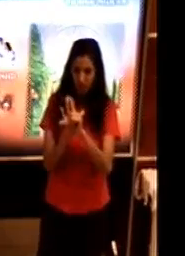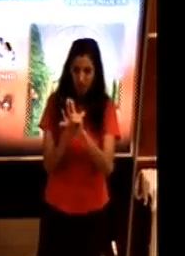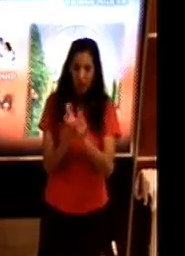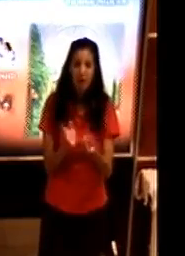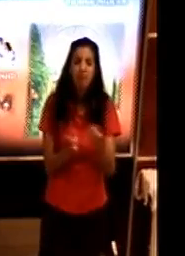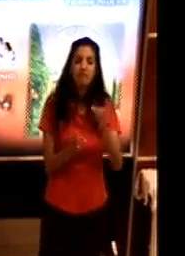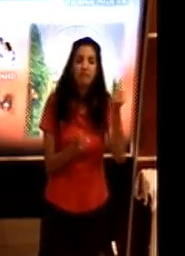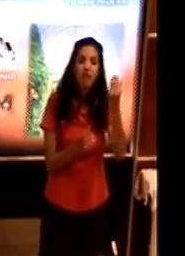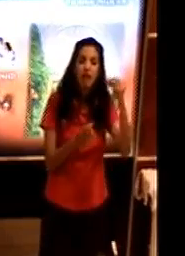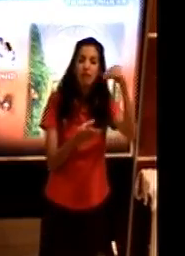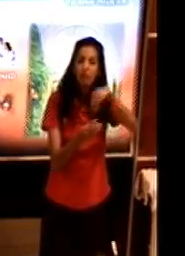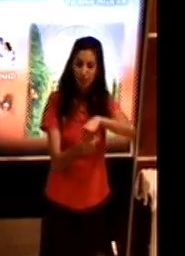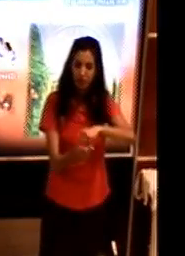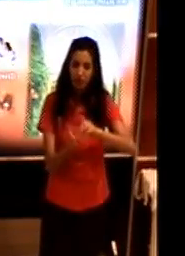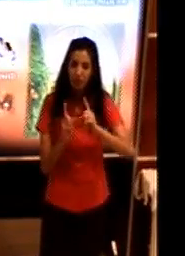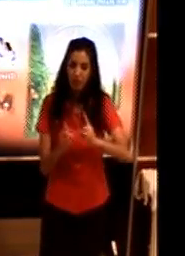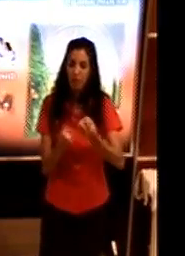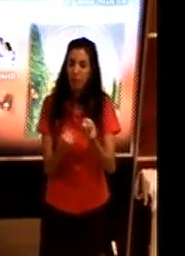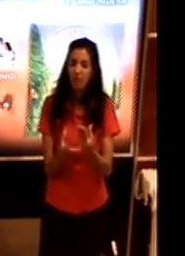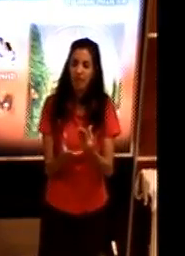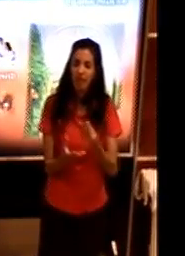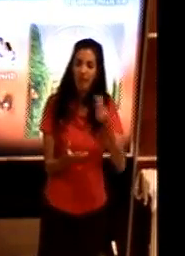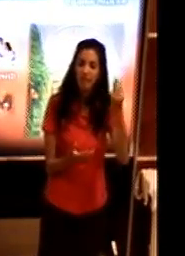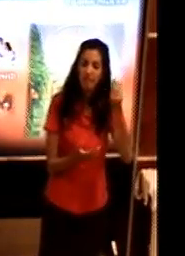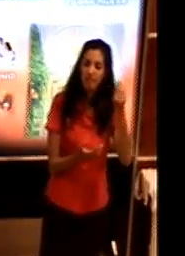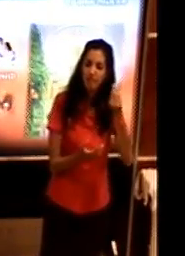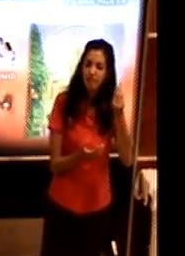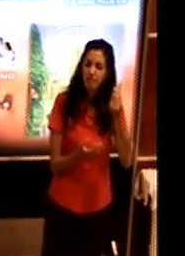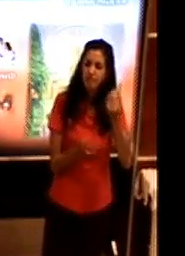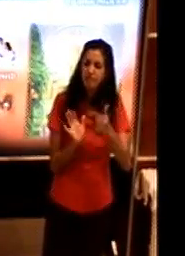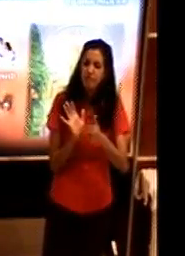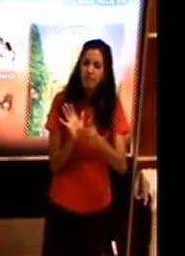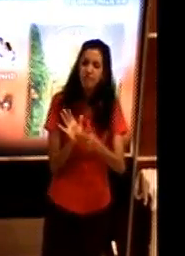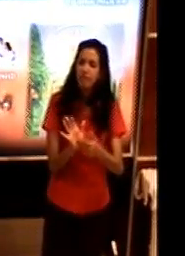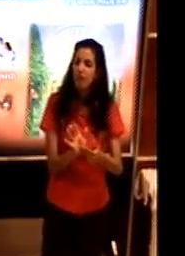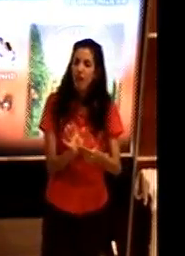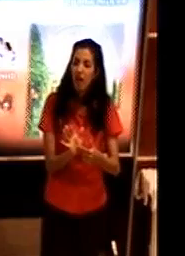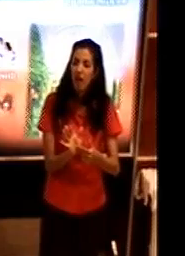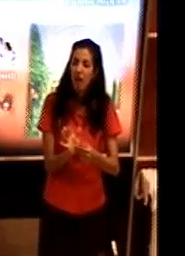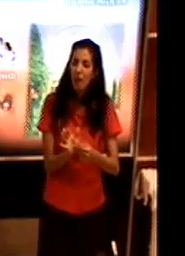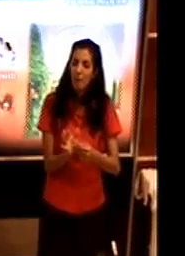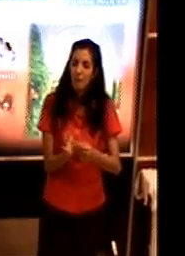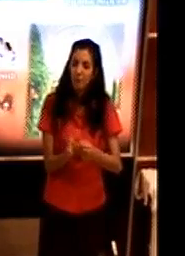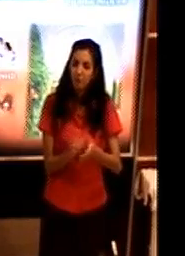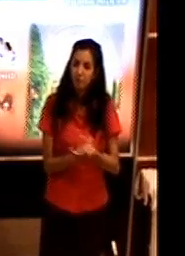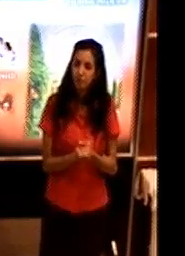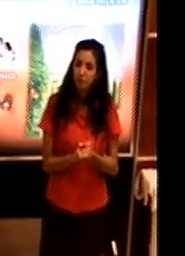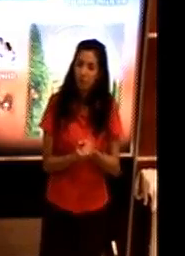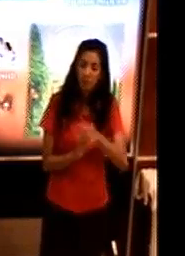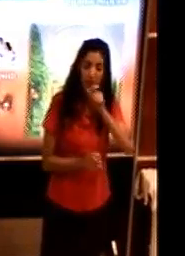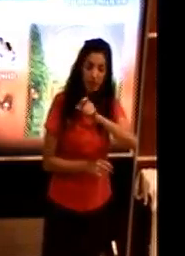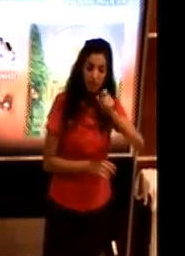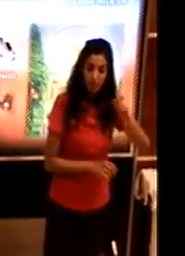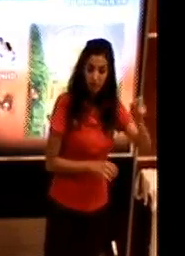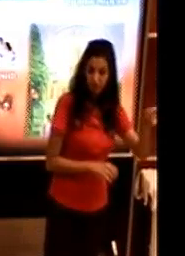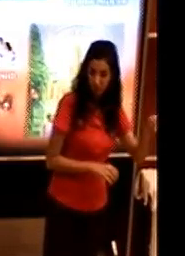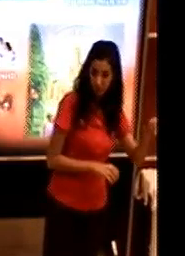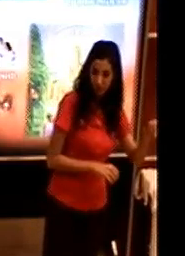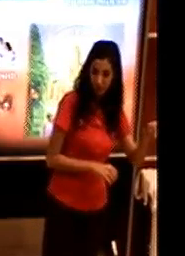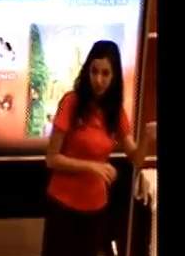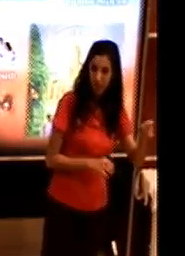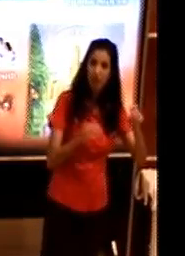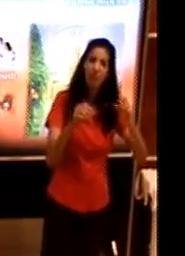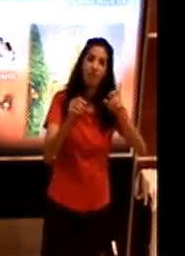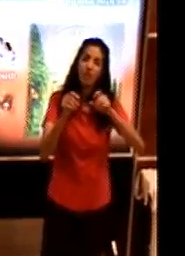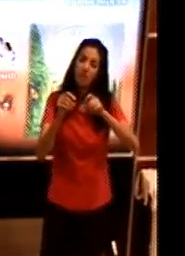porque el sábado el Señor lo estableció para que todos los seres eternos entendieran de que el hombre fue creado a imagen ¿de